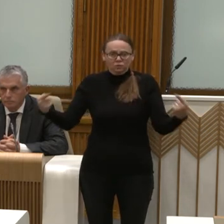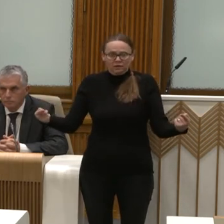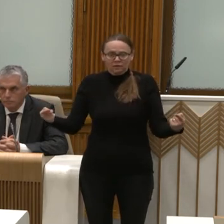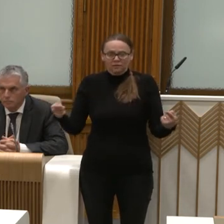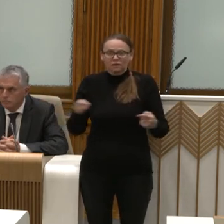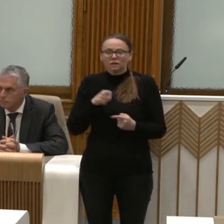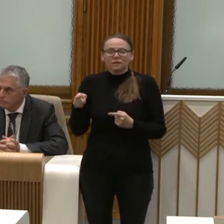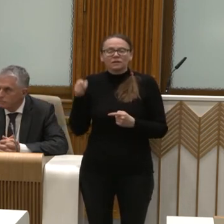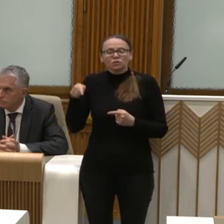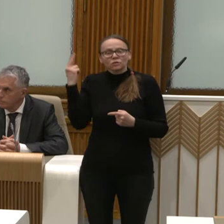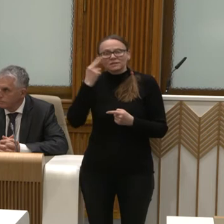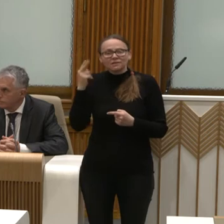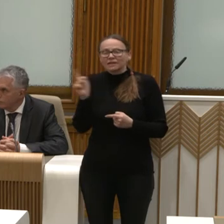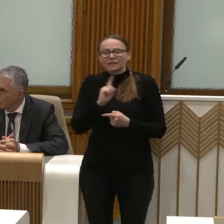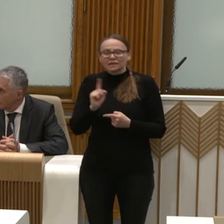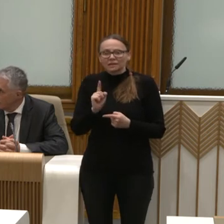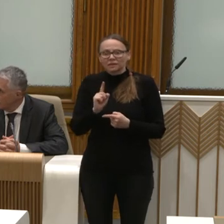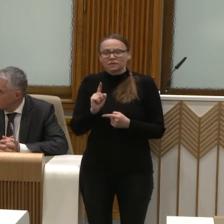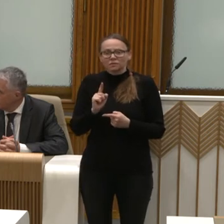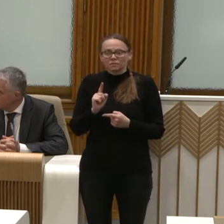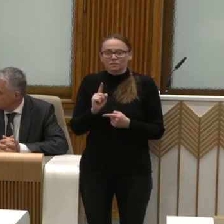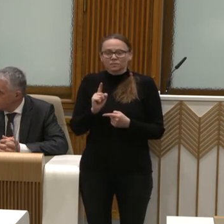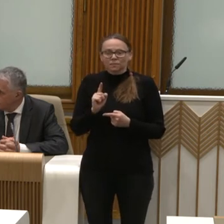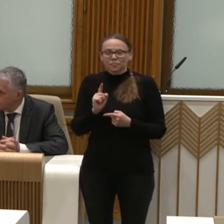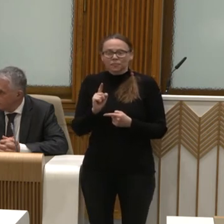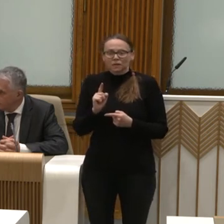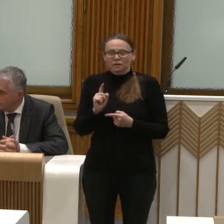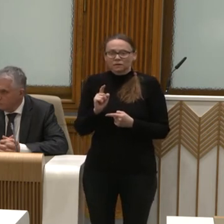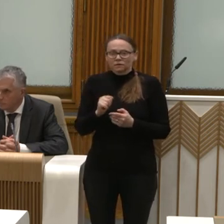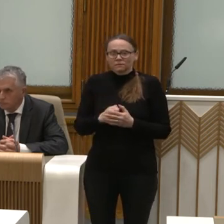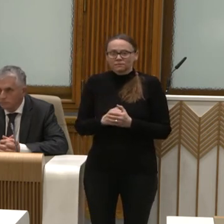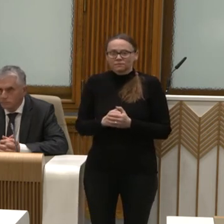In to seveda ni to, v glavnem ni to,